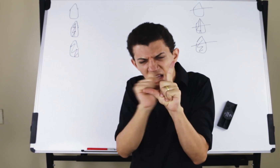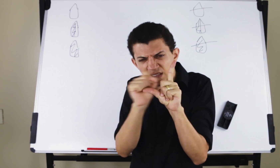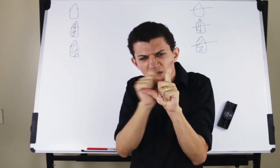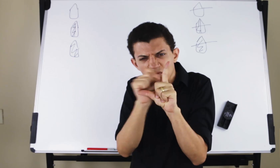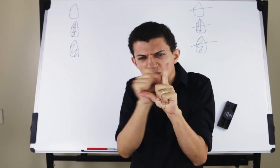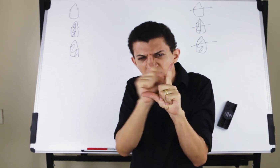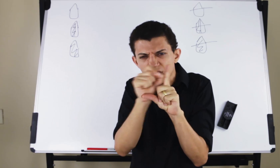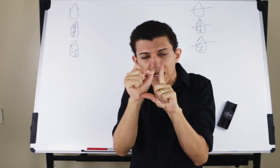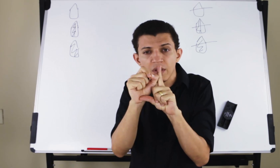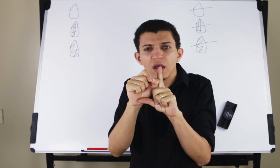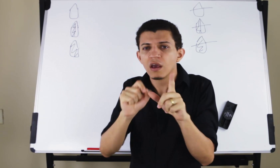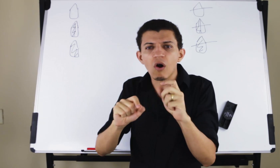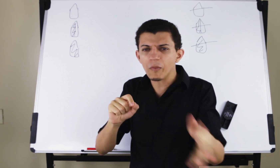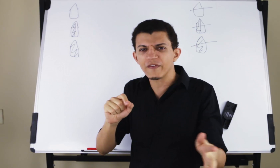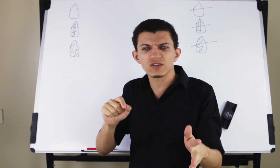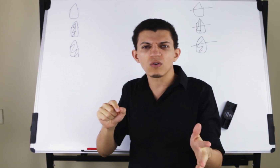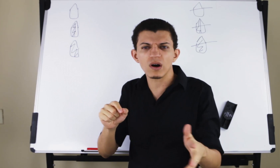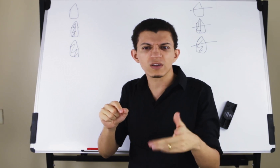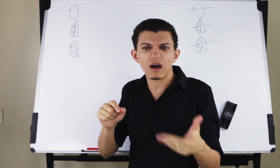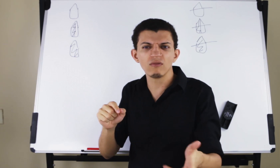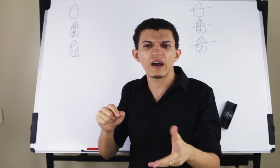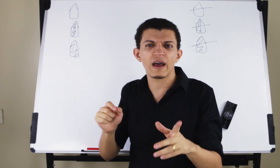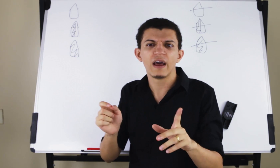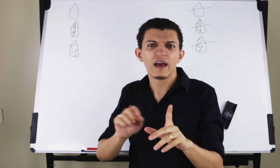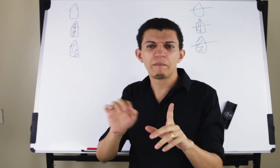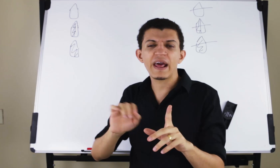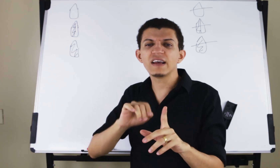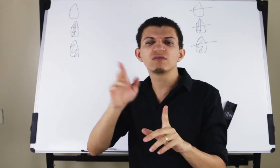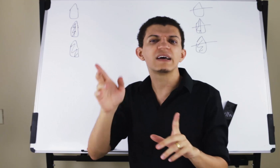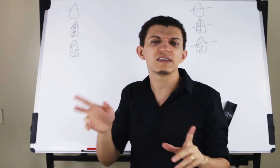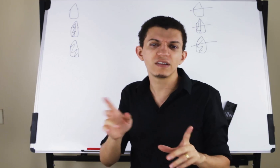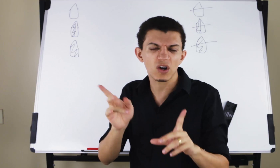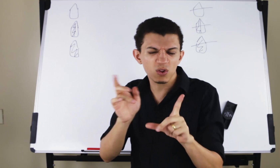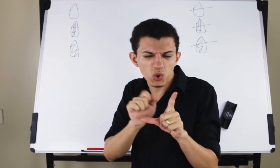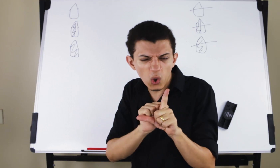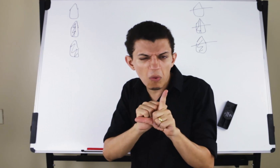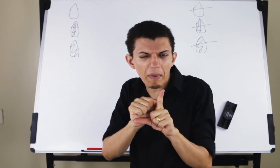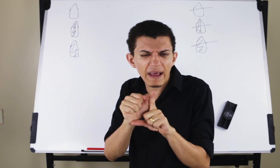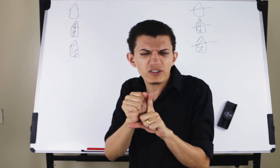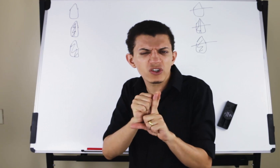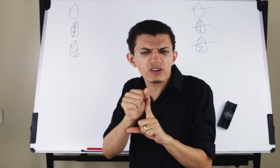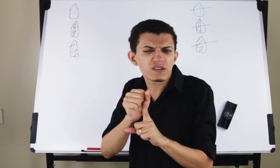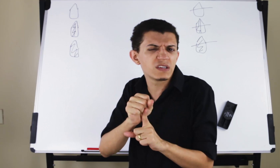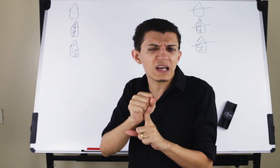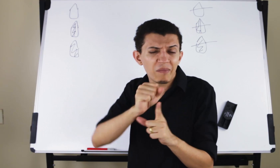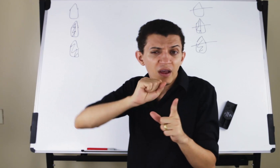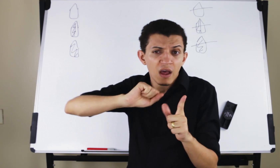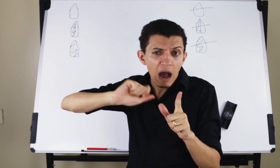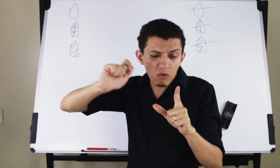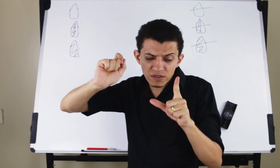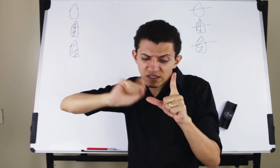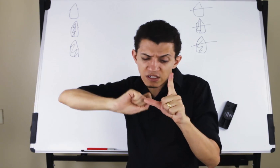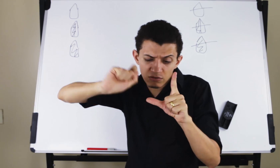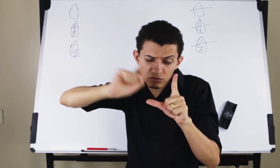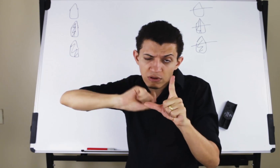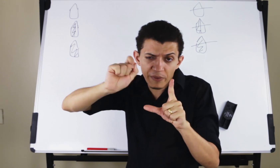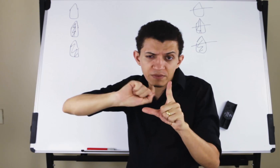risca tudo assim, sabe? Igual o professor gosta que o aluno preenche o desenho na escola, todo preenchidinho assim, sabe? Alguns desenhos, tudo na mesma